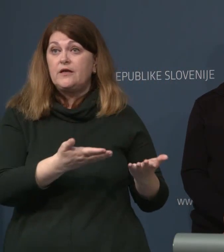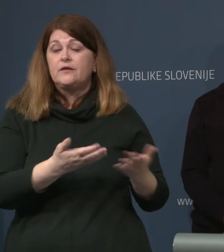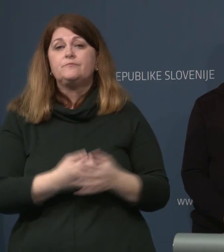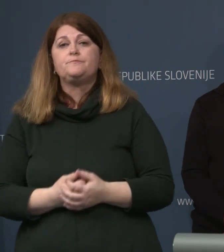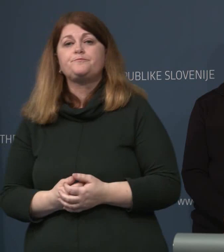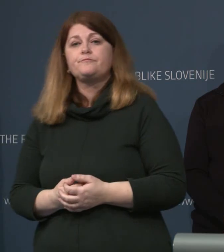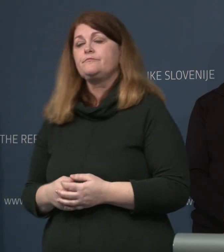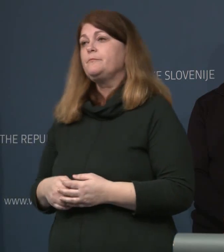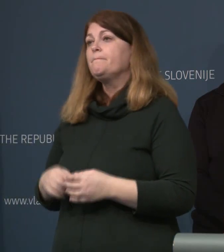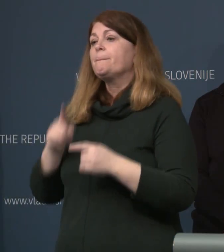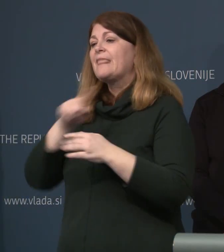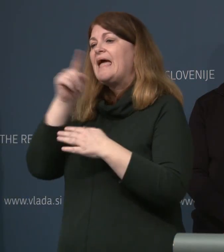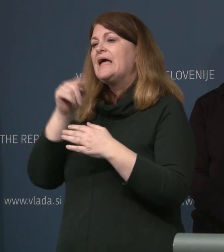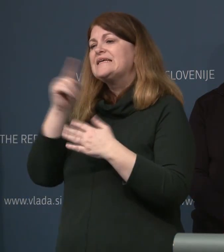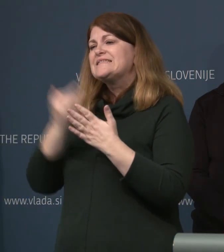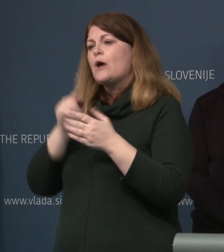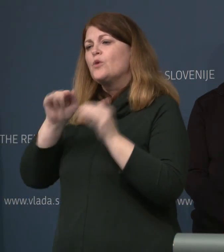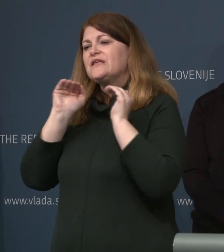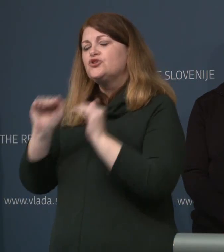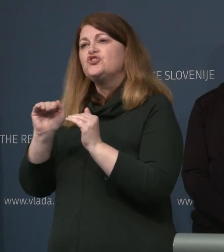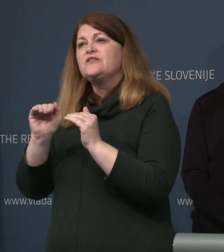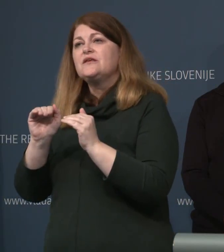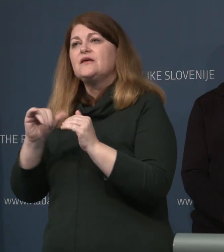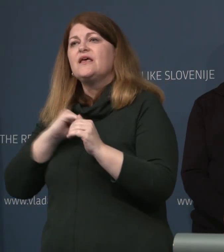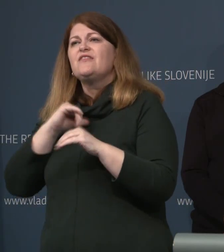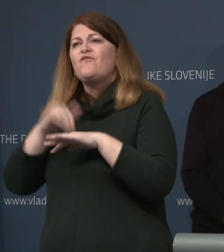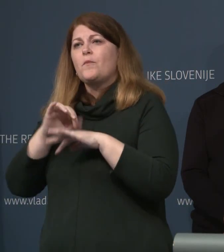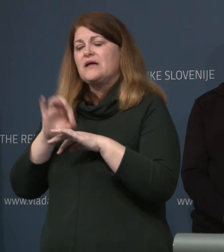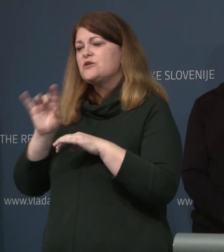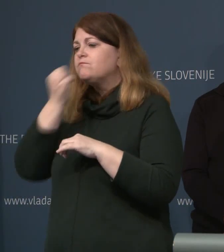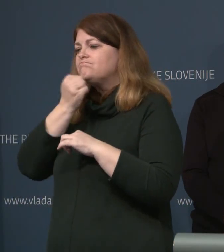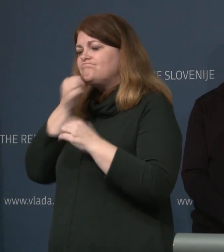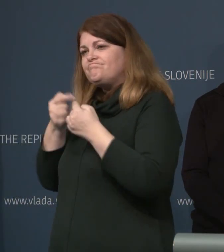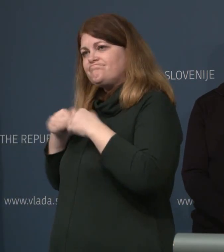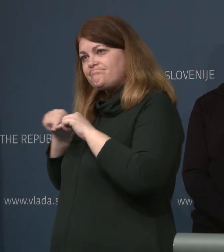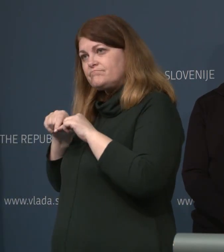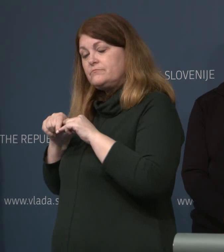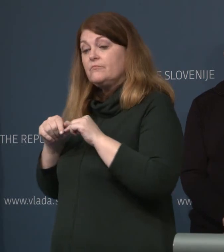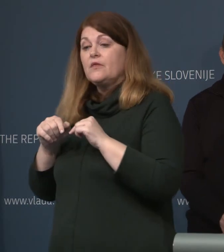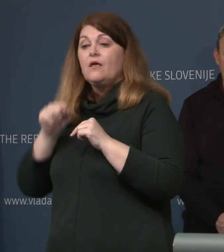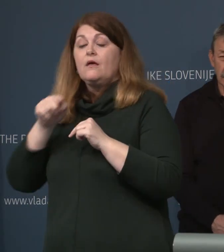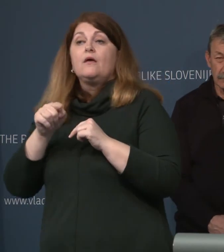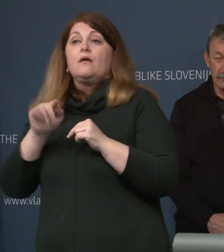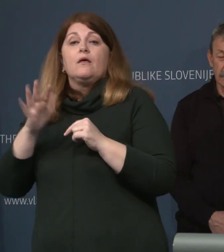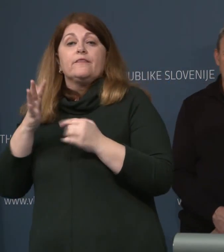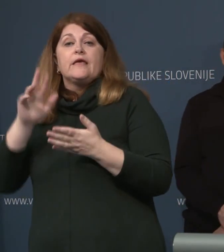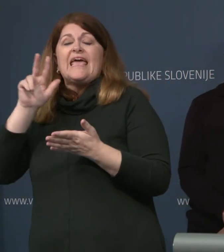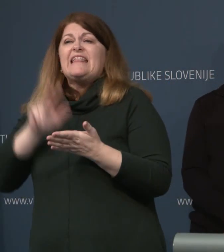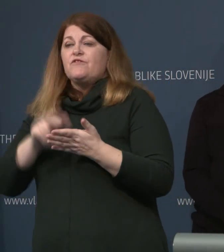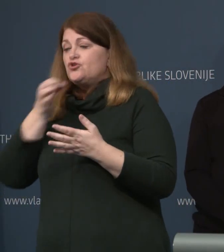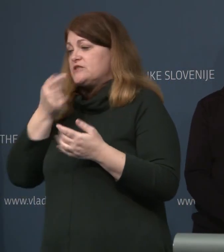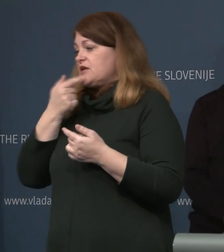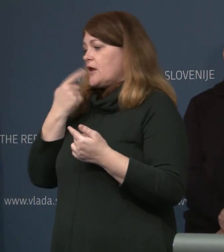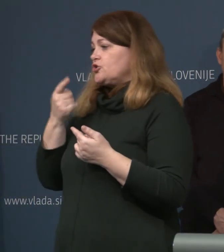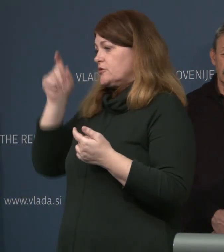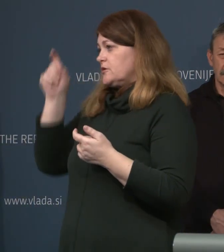Zdaj GDPR seveda v določenih primerih omogoča te neke podatke in ni identifikacija, če se reče, da je